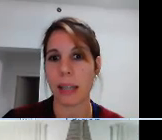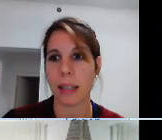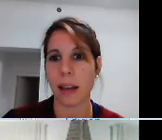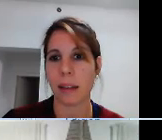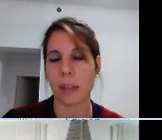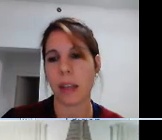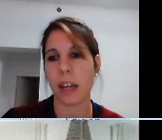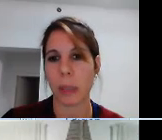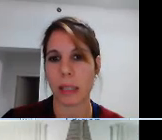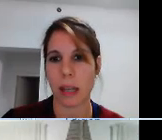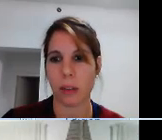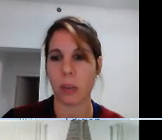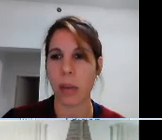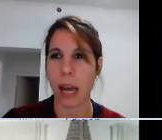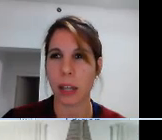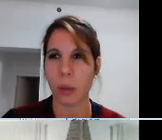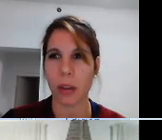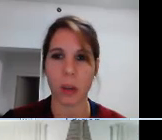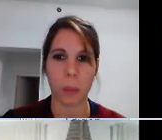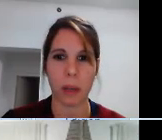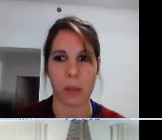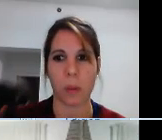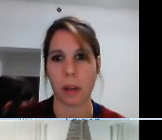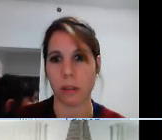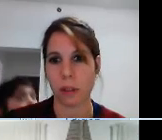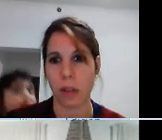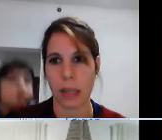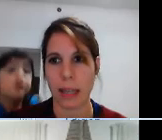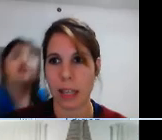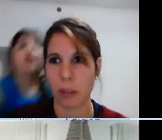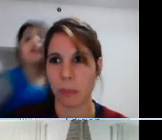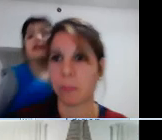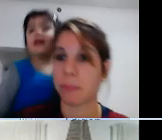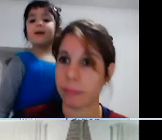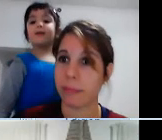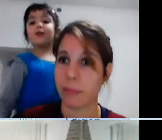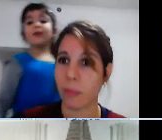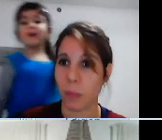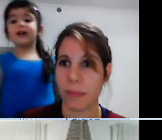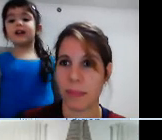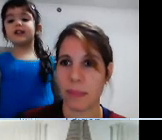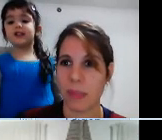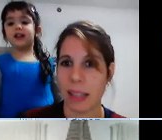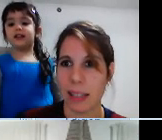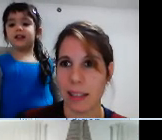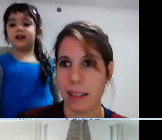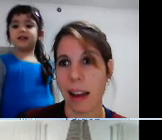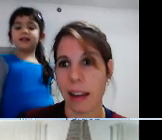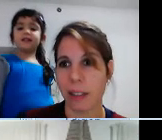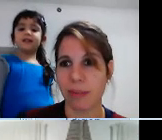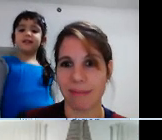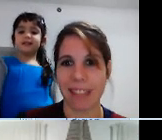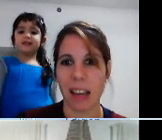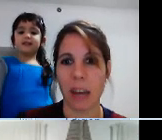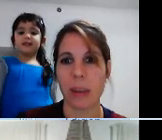nuestra casa desde el año pasado, sí, un año y pico más o menos. Nosotros la cuidábamos cuando era chiquita.